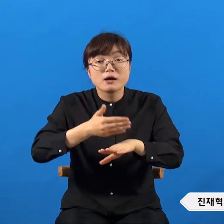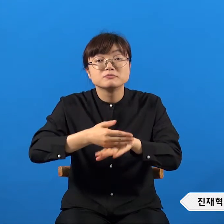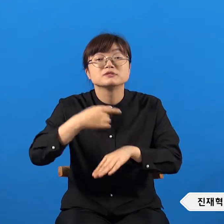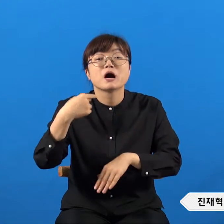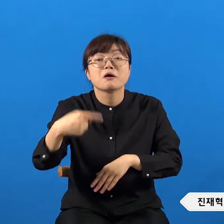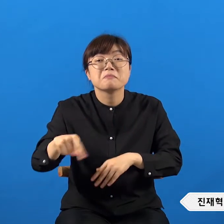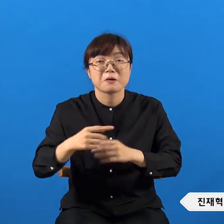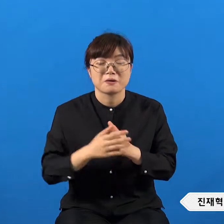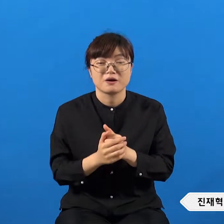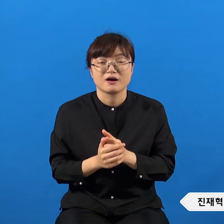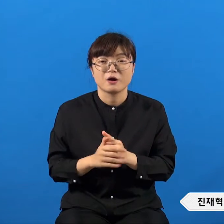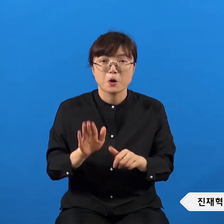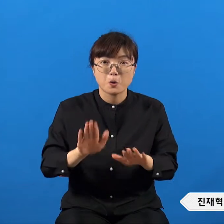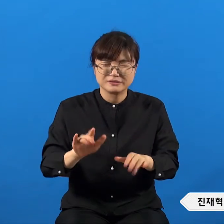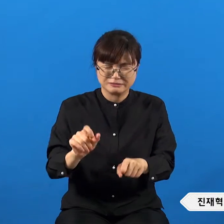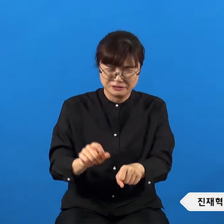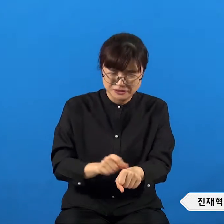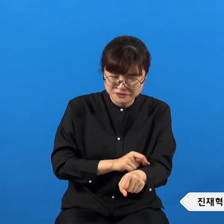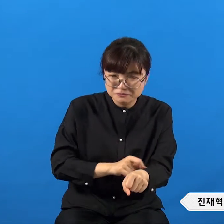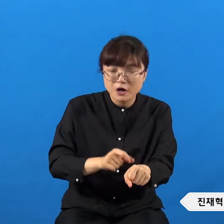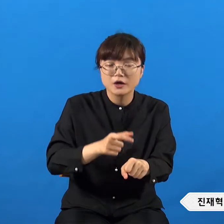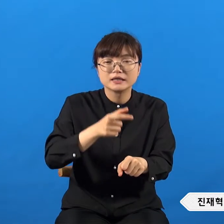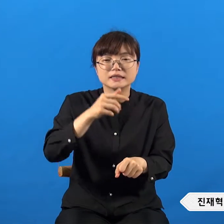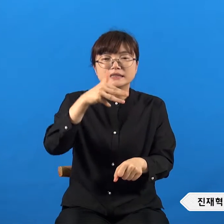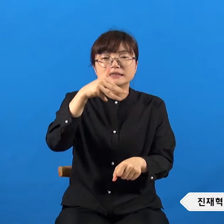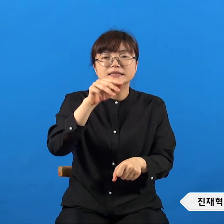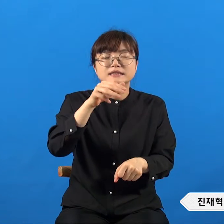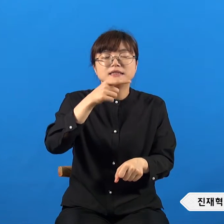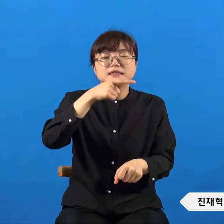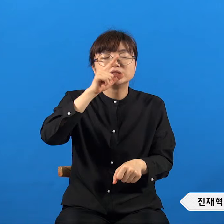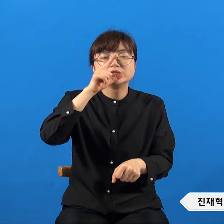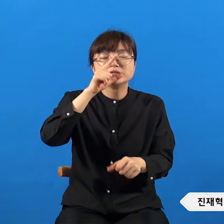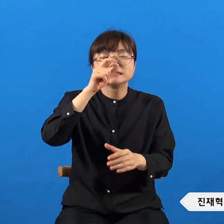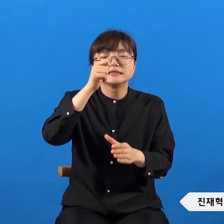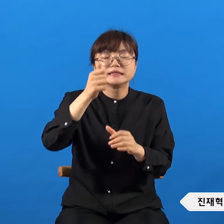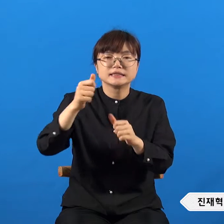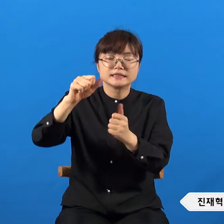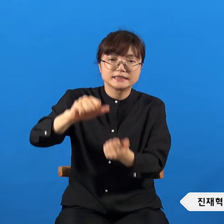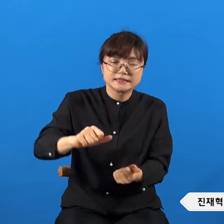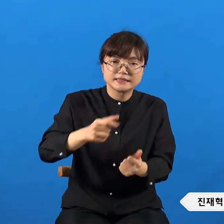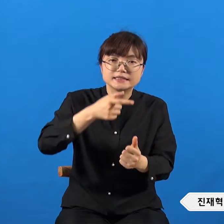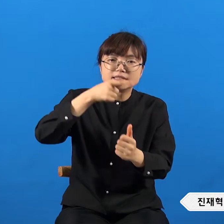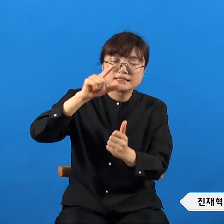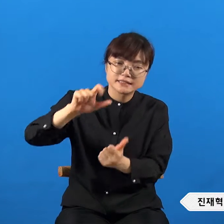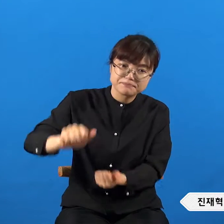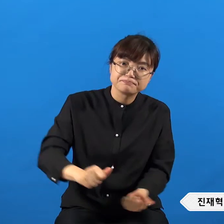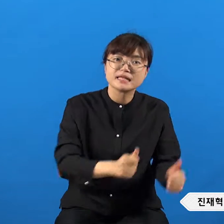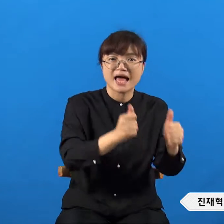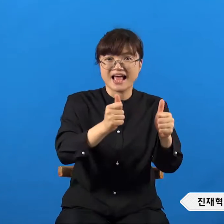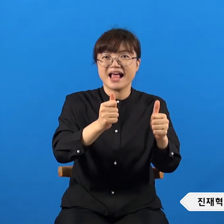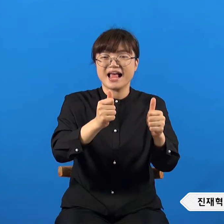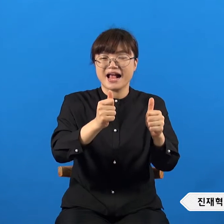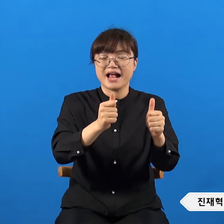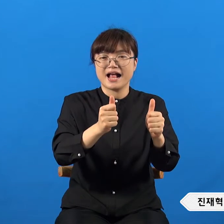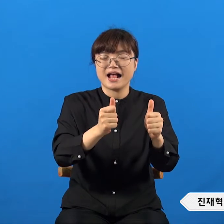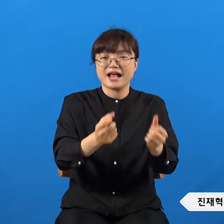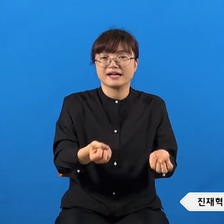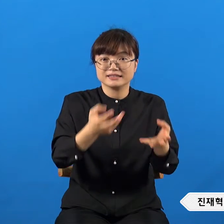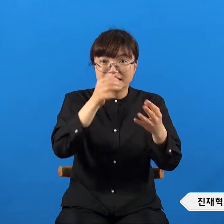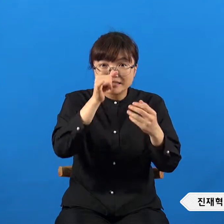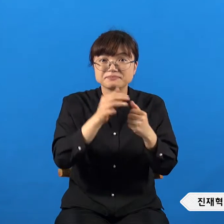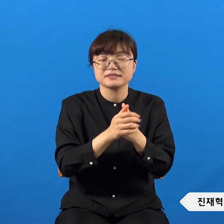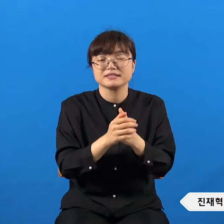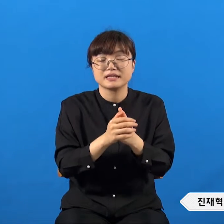것은 오늘 특별히 침례식이 있습니다. 우리 가운데 주님께서 말씀하신